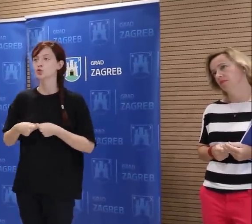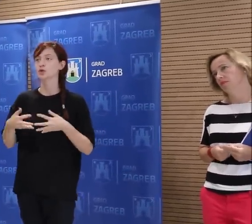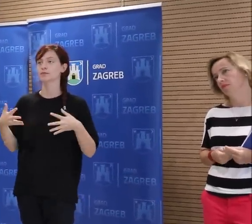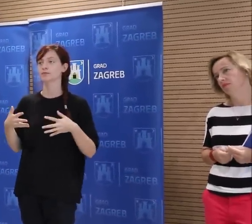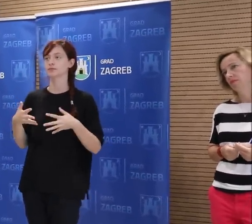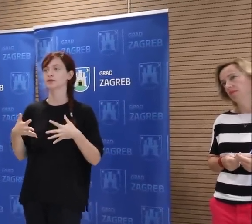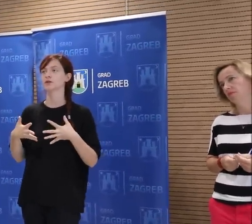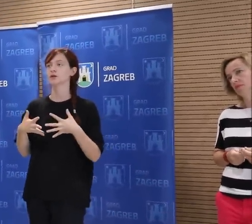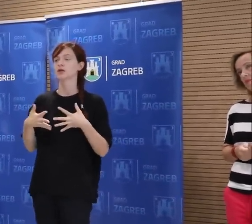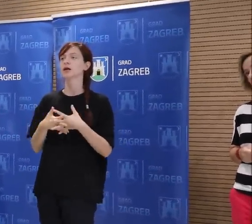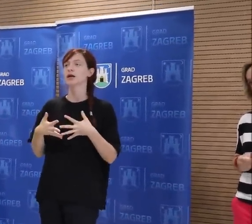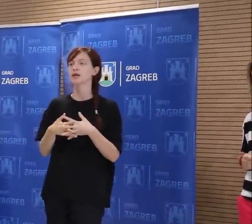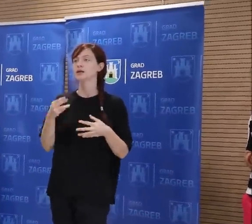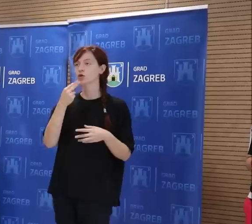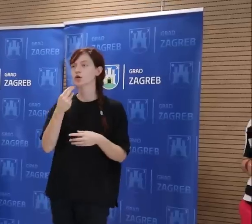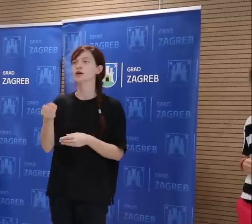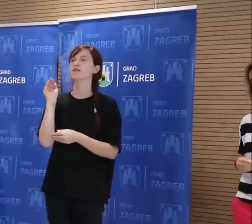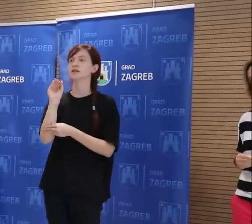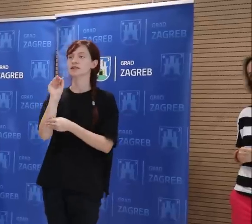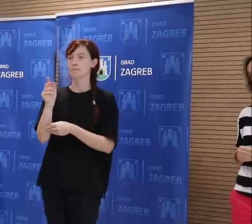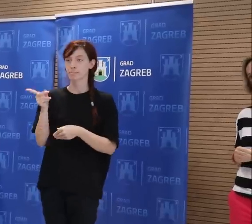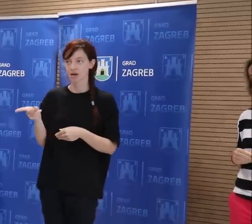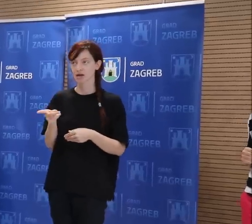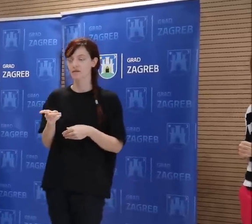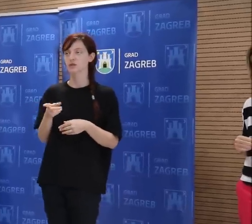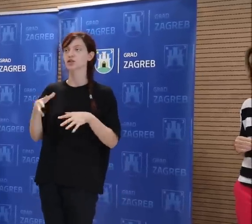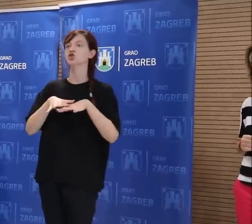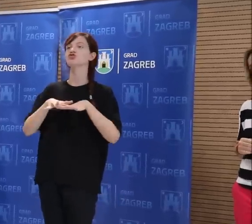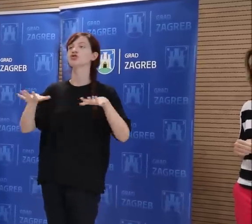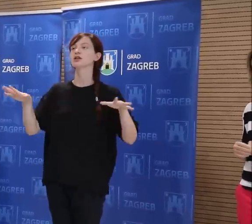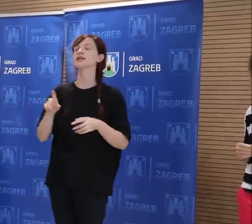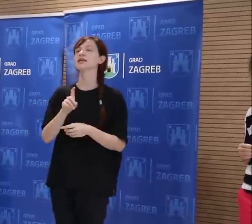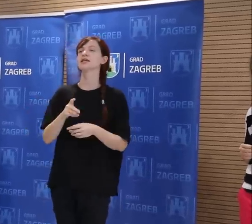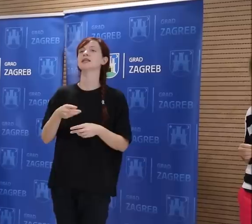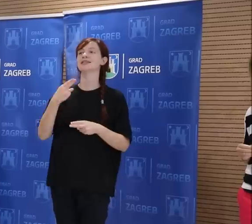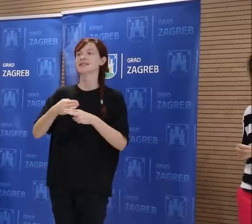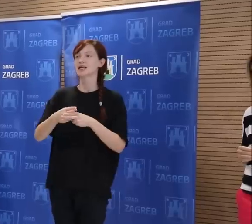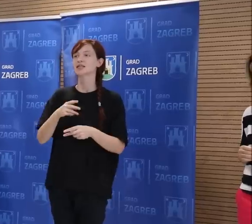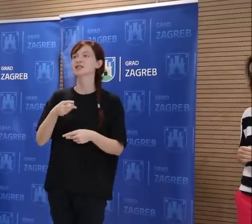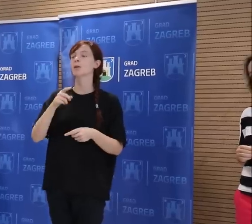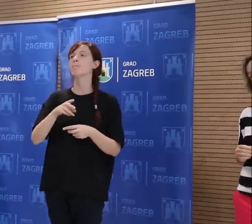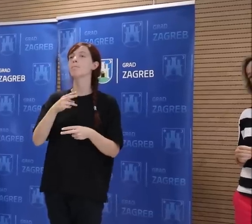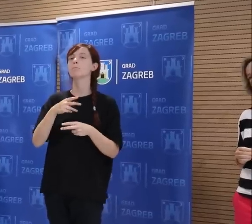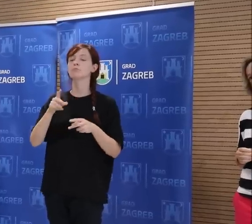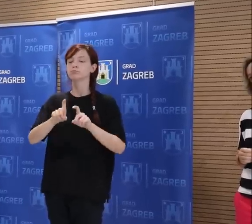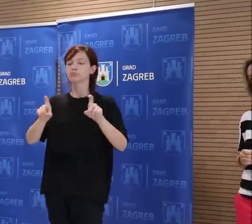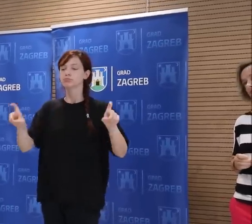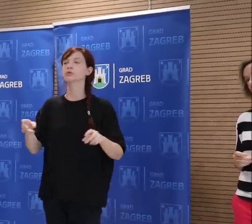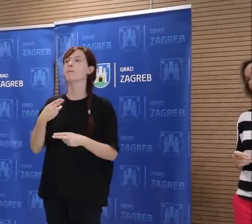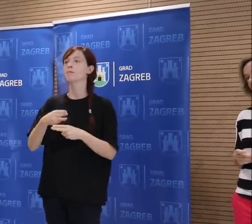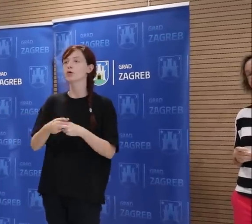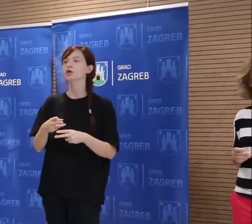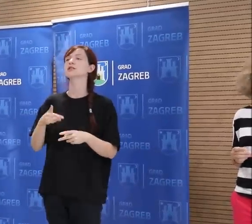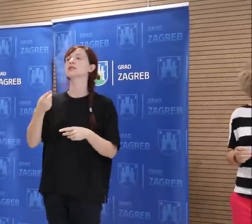grada koji je podnio protiv vas, znači za širenje zaraznih bolesti zbog divljih svinja i nezbrinjavanja